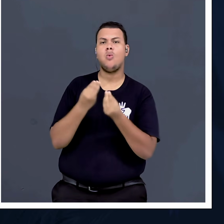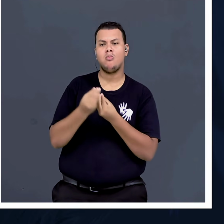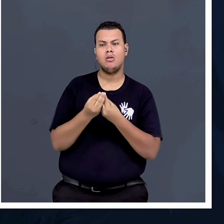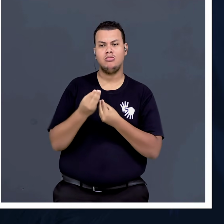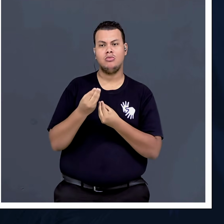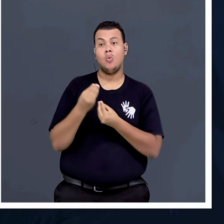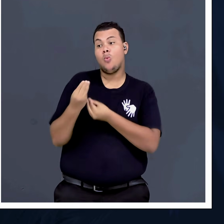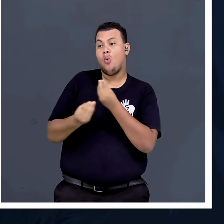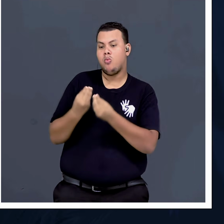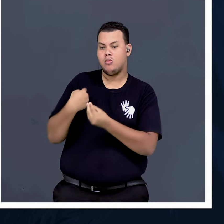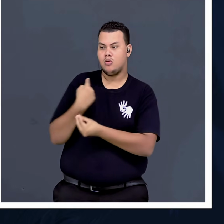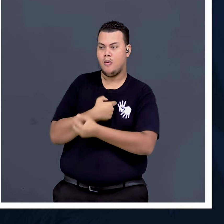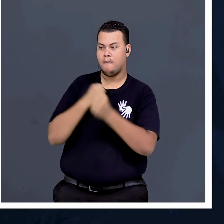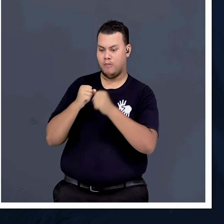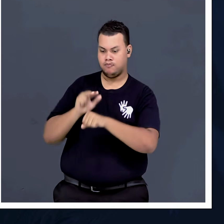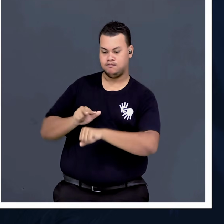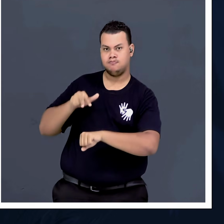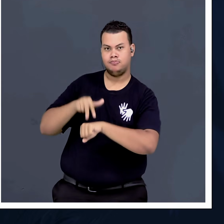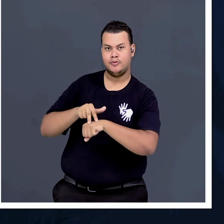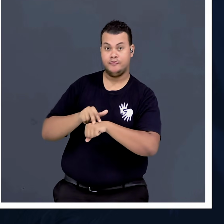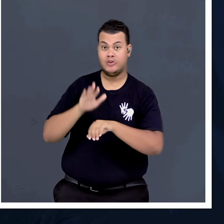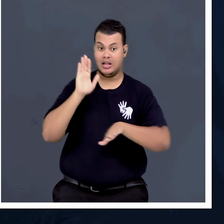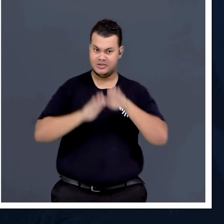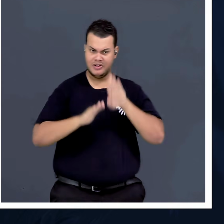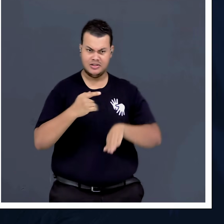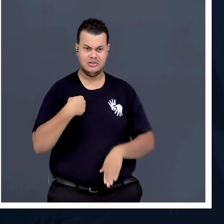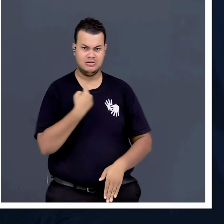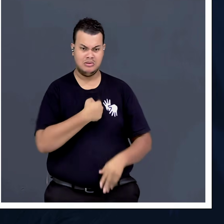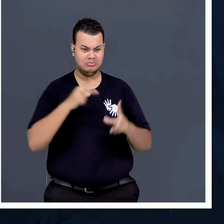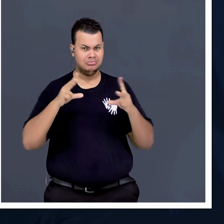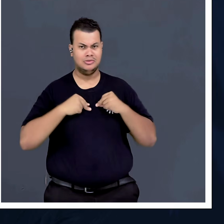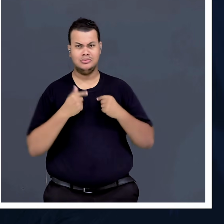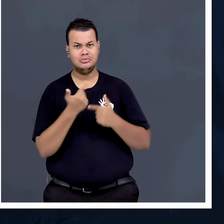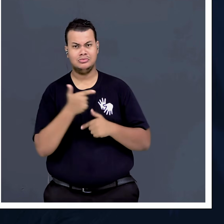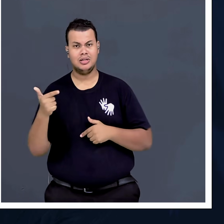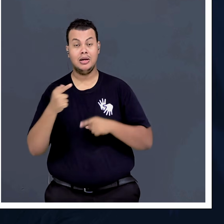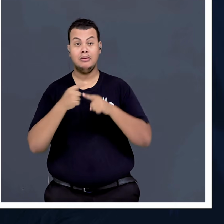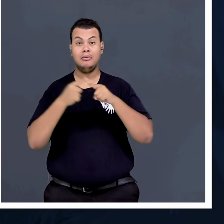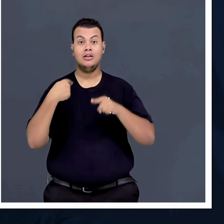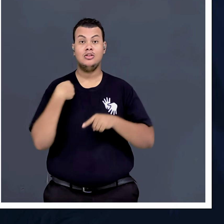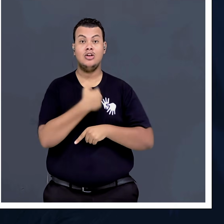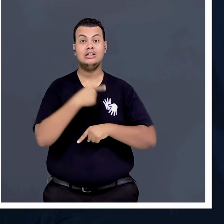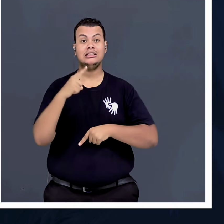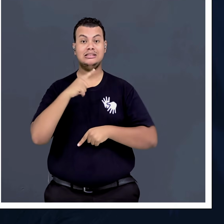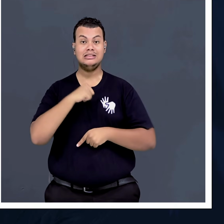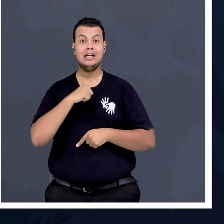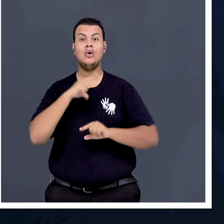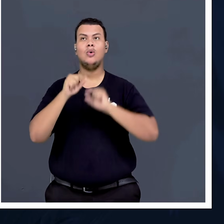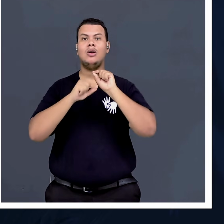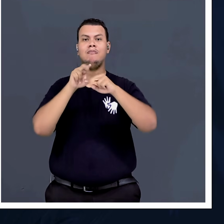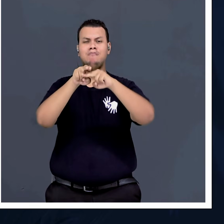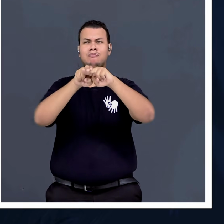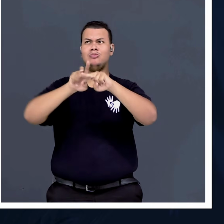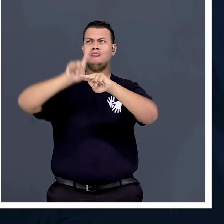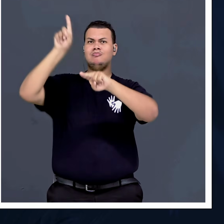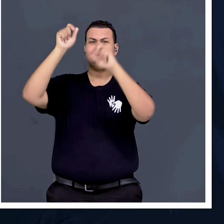como nós vamos nos portar. De fato, não somos merecedores, mas desfrutamos da graça do Senhor sobre